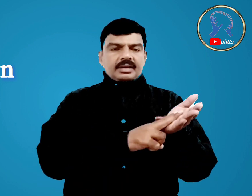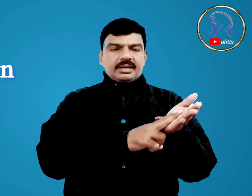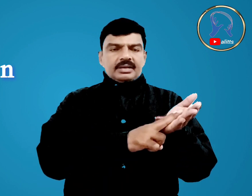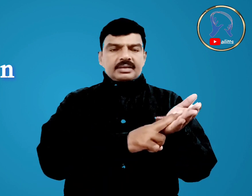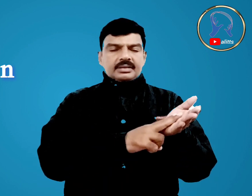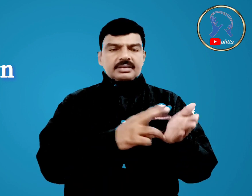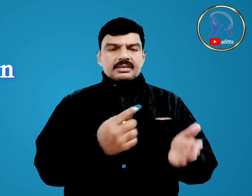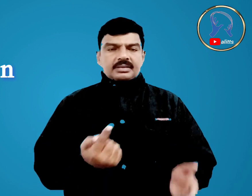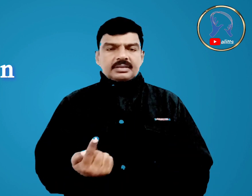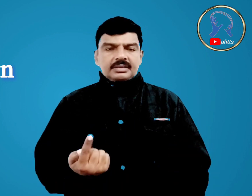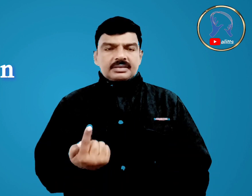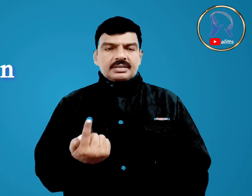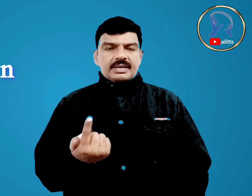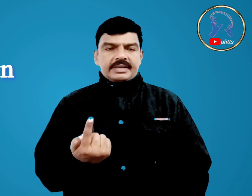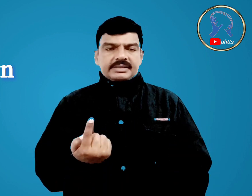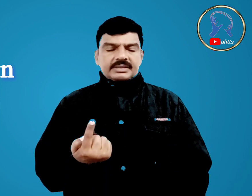एन गैस।